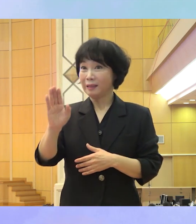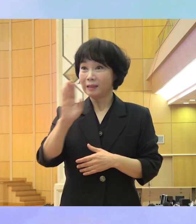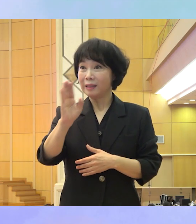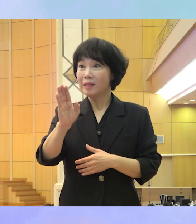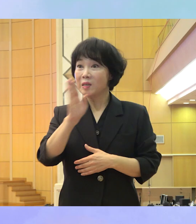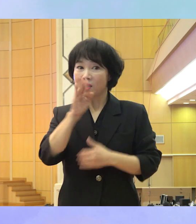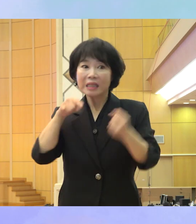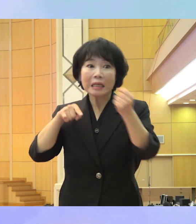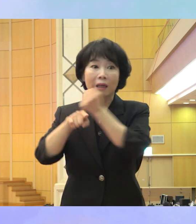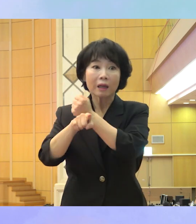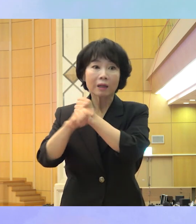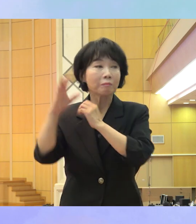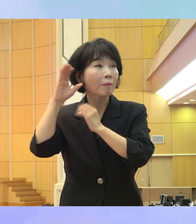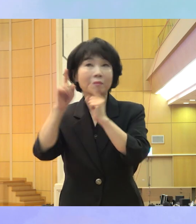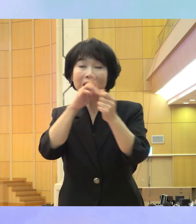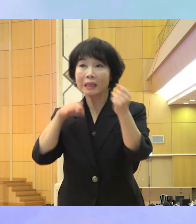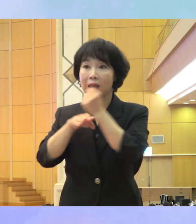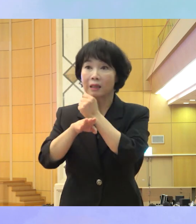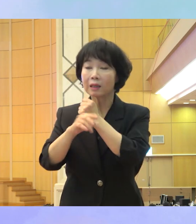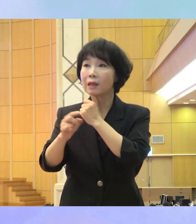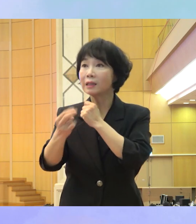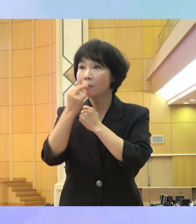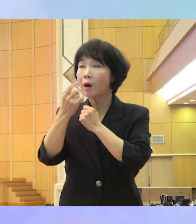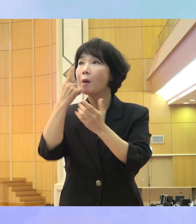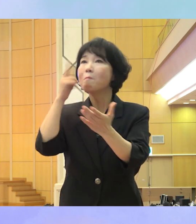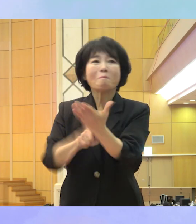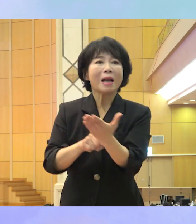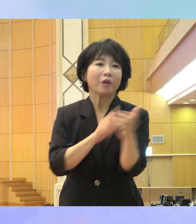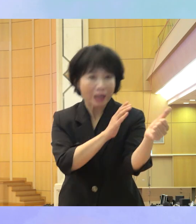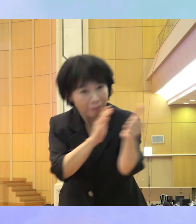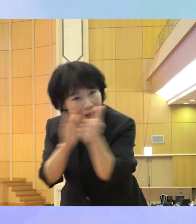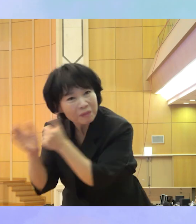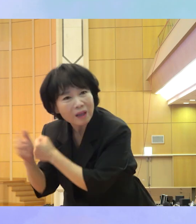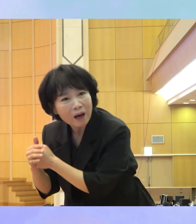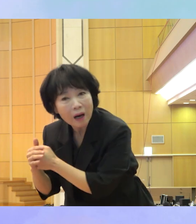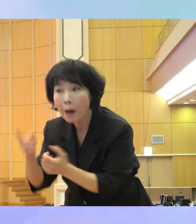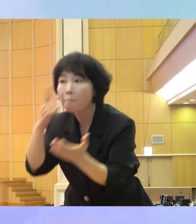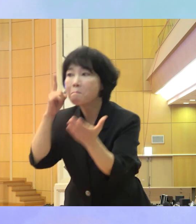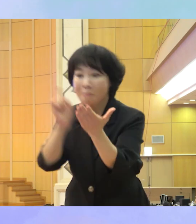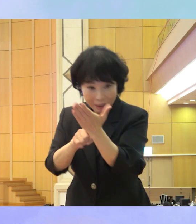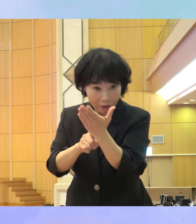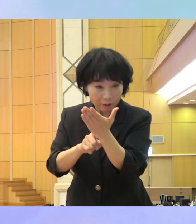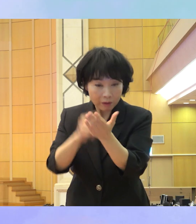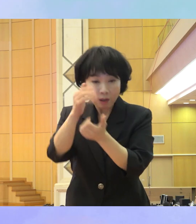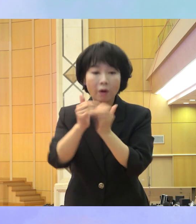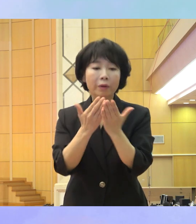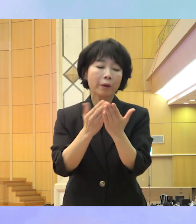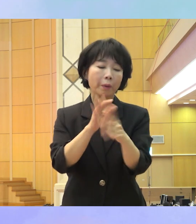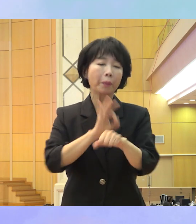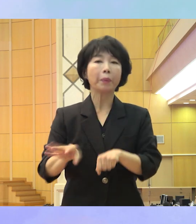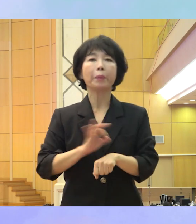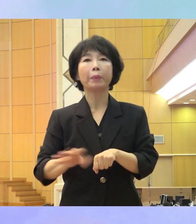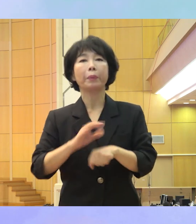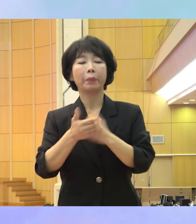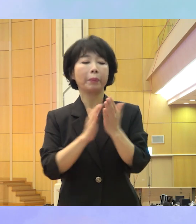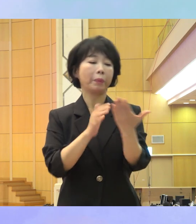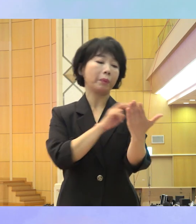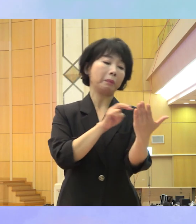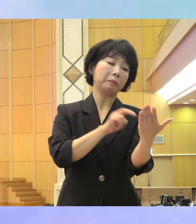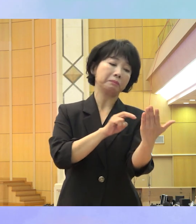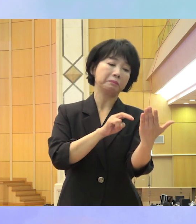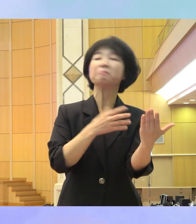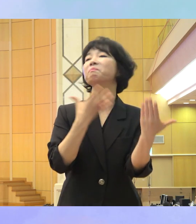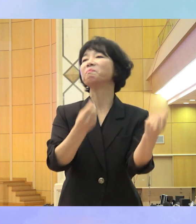거예요. 진짜 생명의 말씀은 발견 못하고 그냥 성경을 읽고 나는 그냥